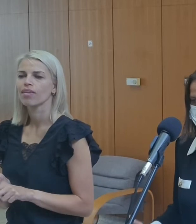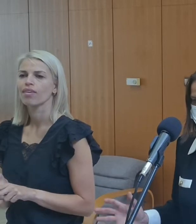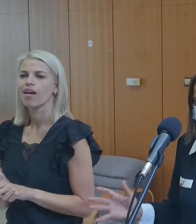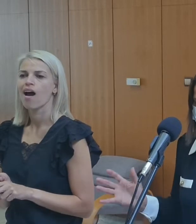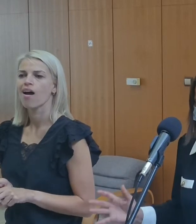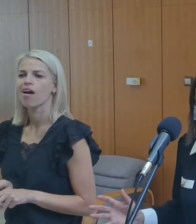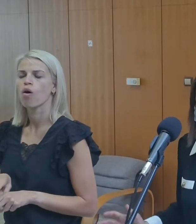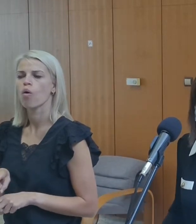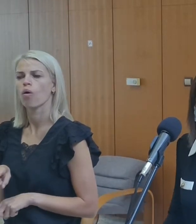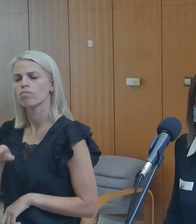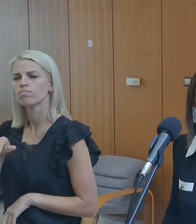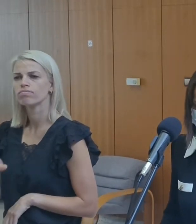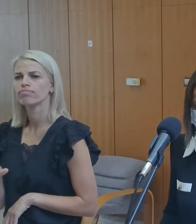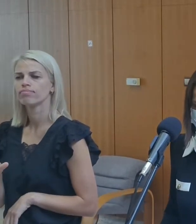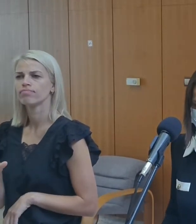vážnu veľkú